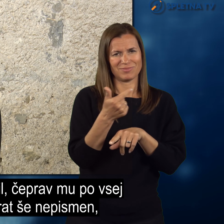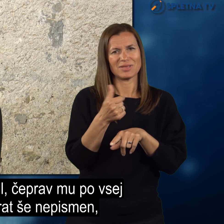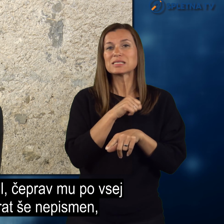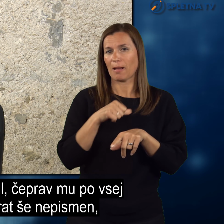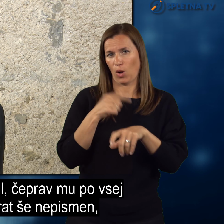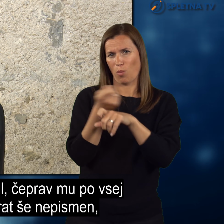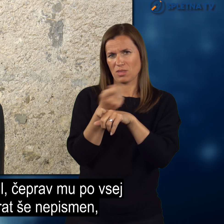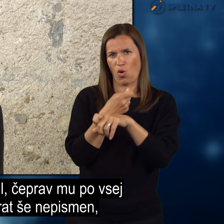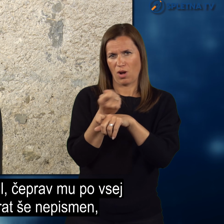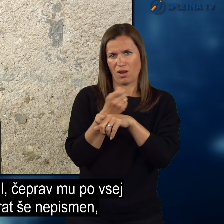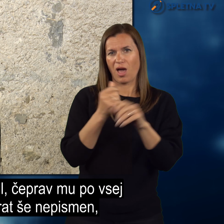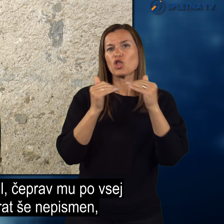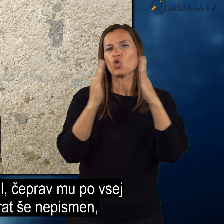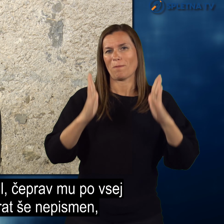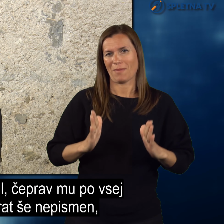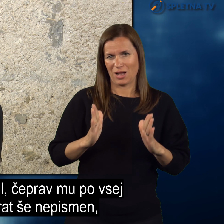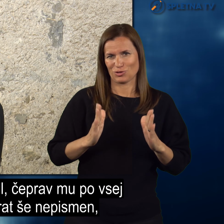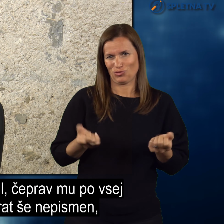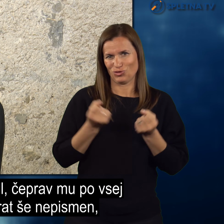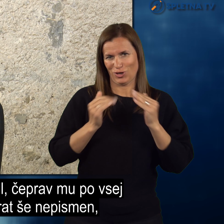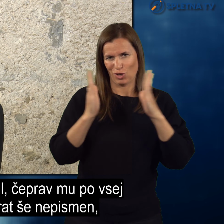je oče bil, čeprav